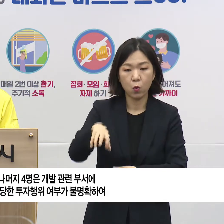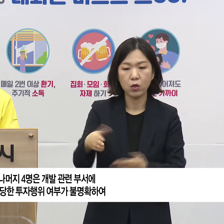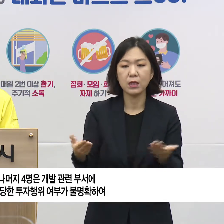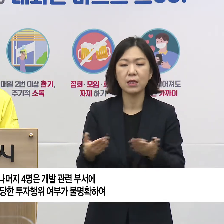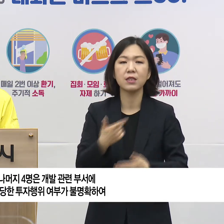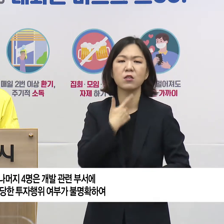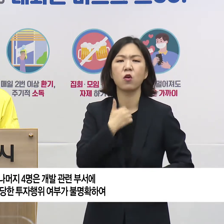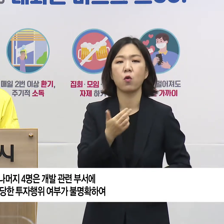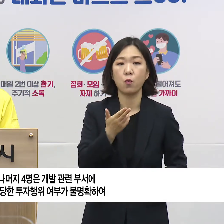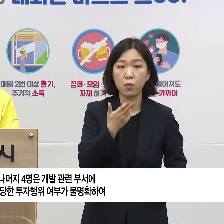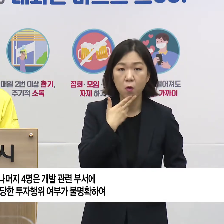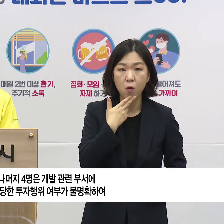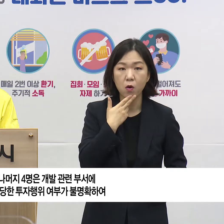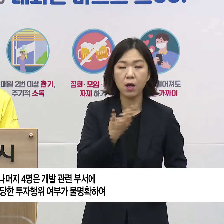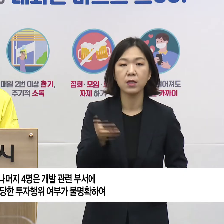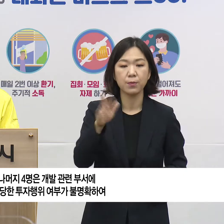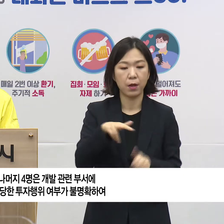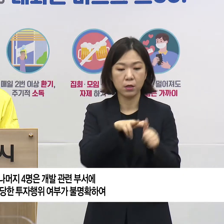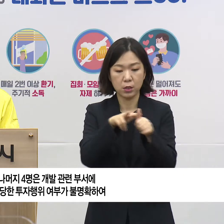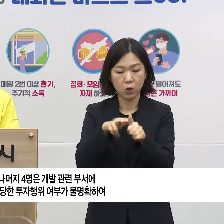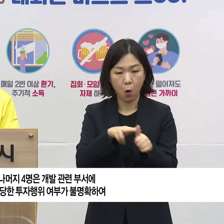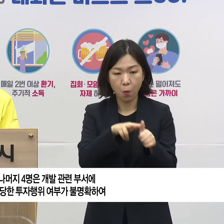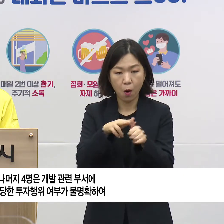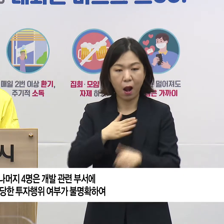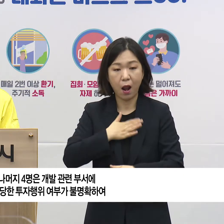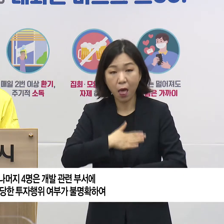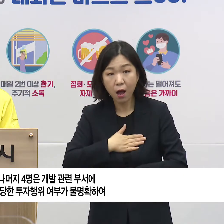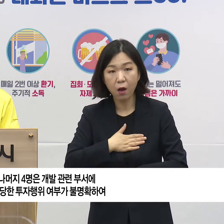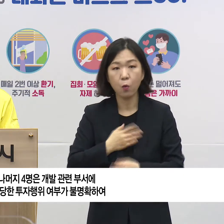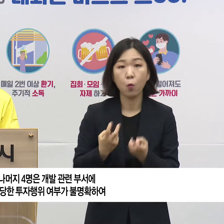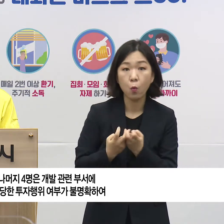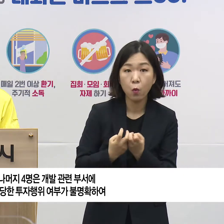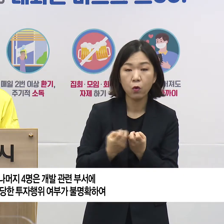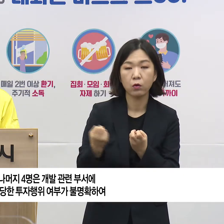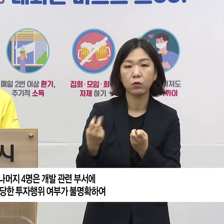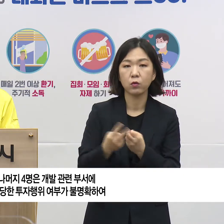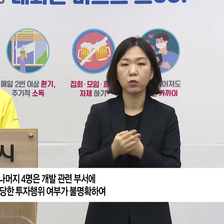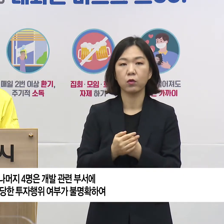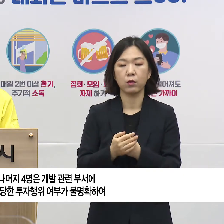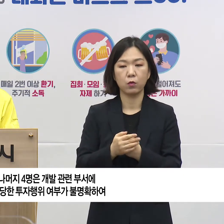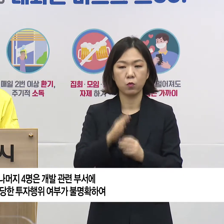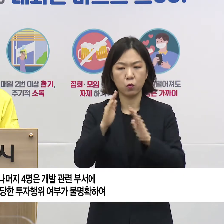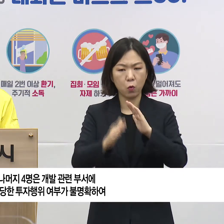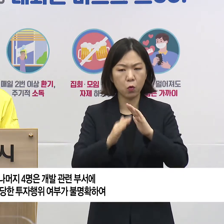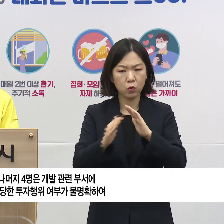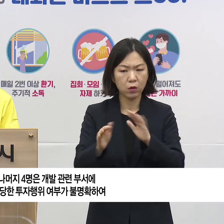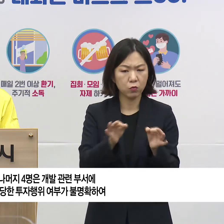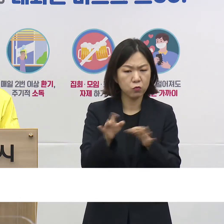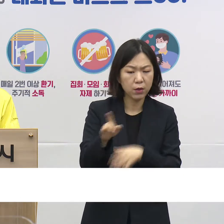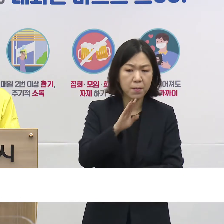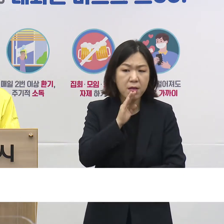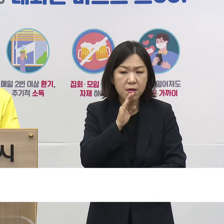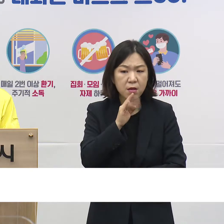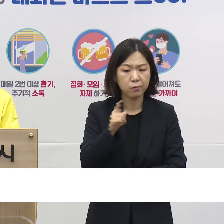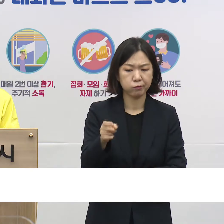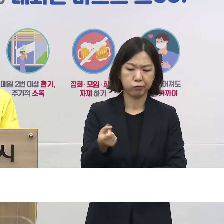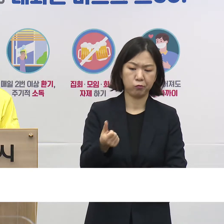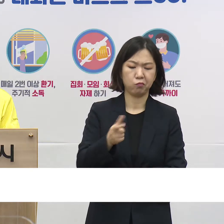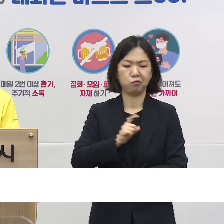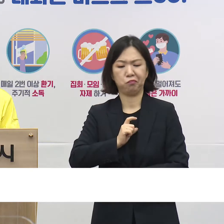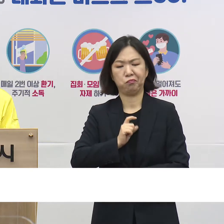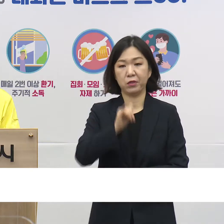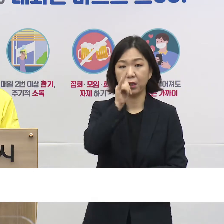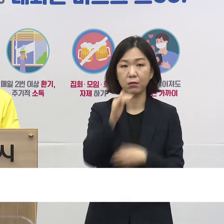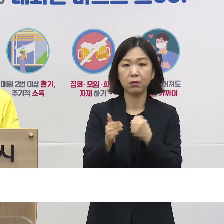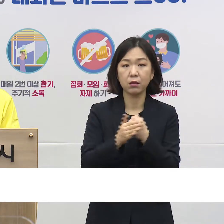이력은 없으나 정보 취득 경위와 정당한 투자 행위 여부가 불명확하여